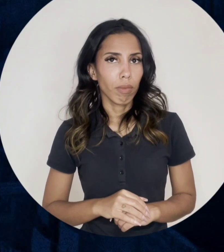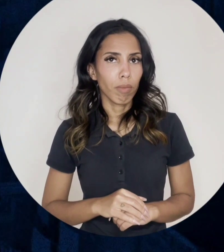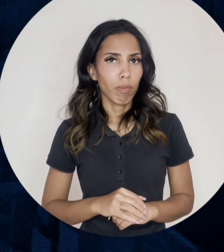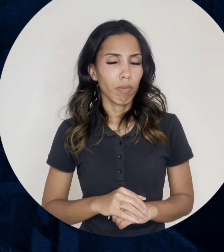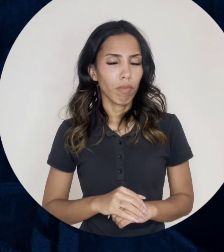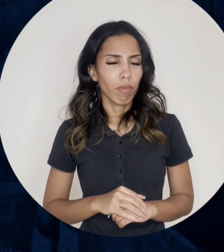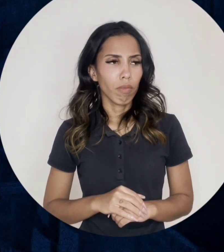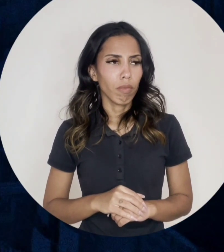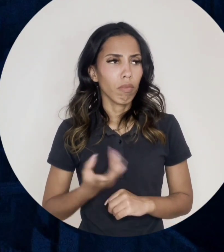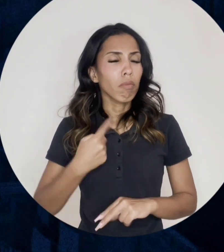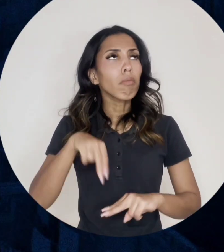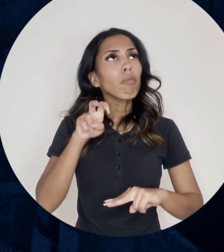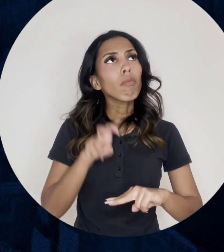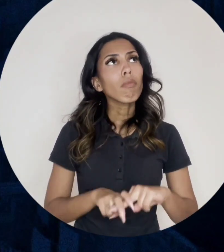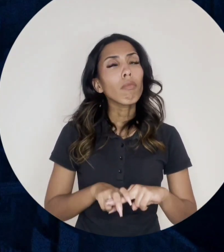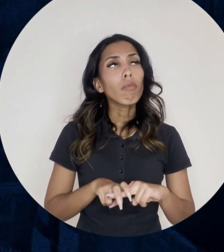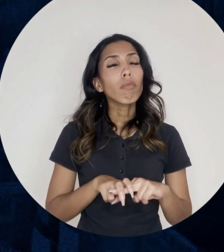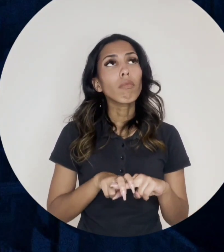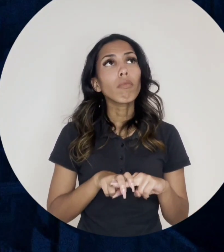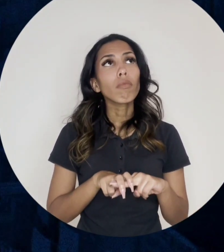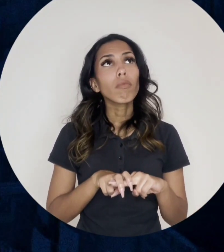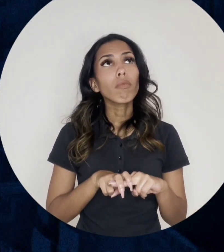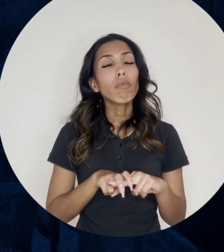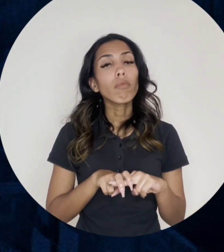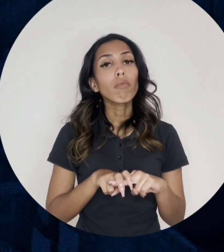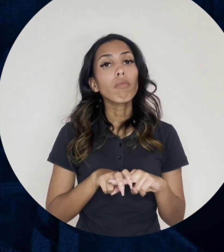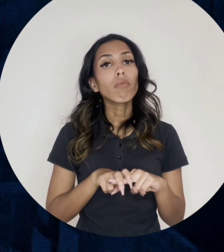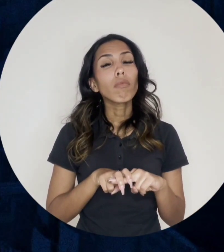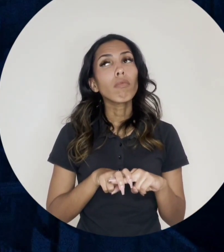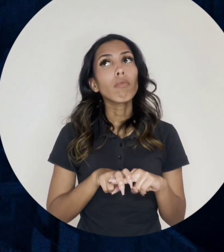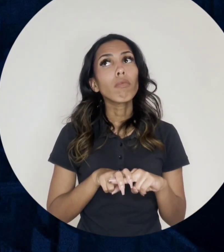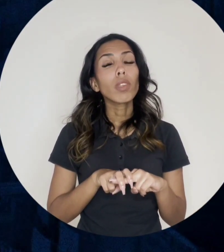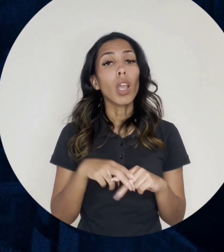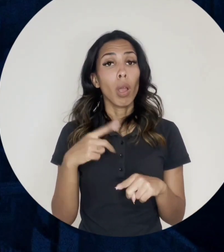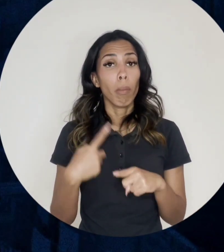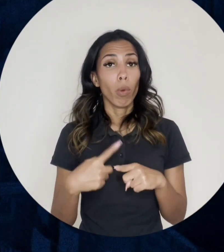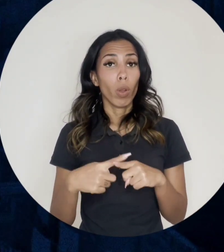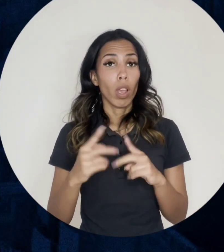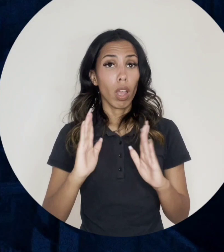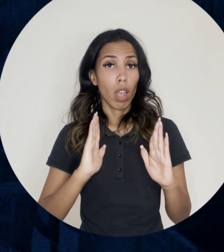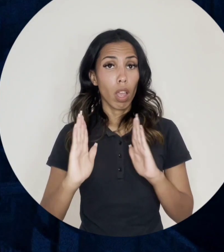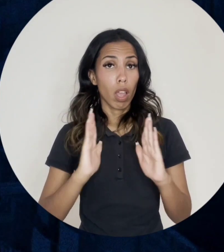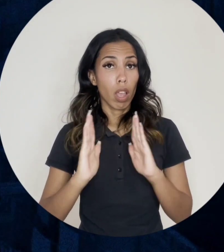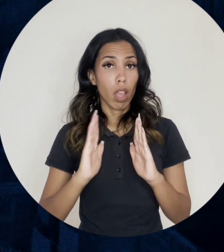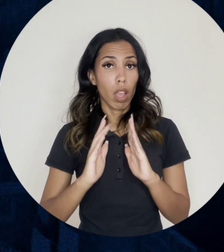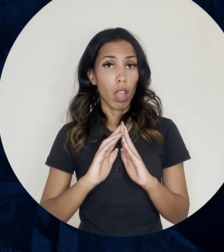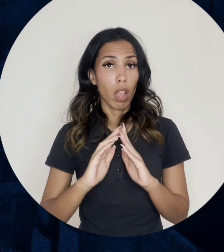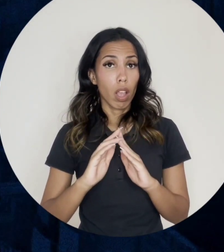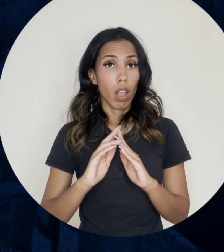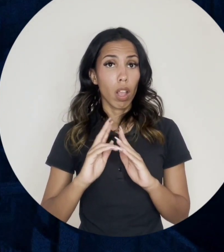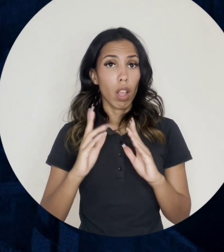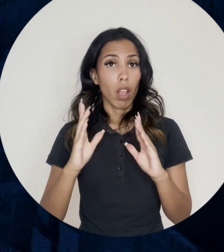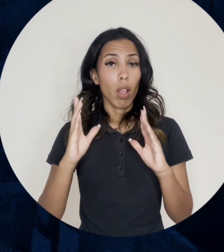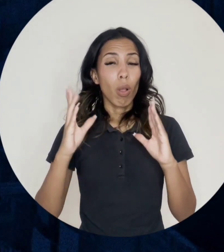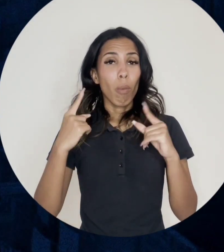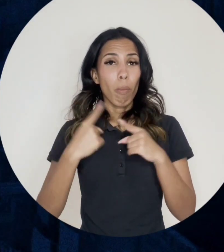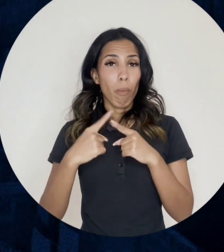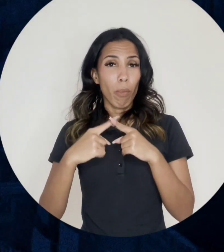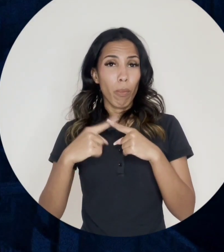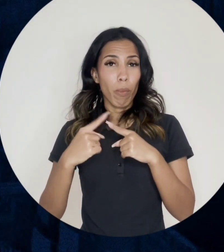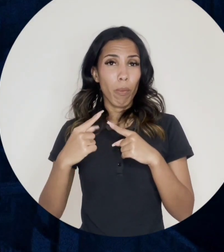Aí eu ficava sentada no banco, porque teve uma época que eu era vistoriada, porque eu já tinha